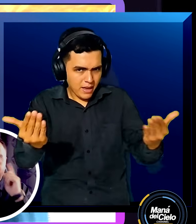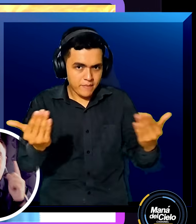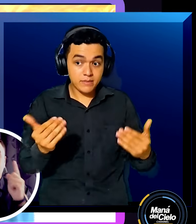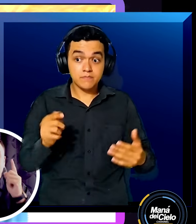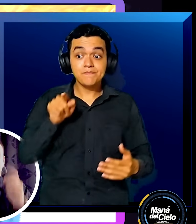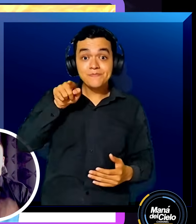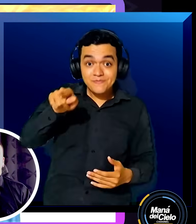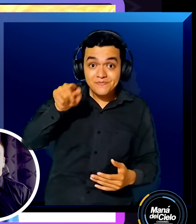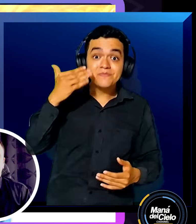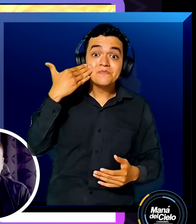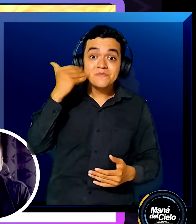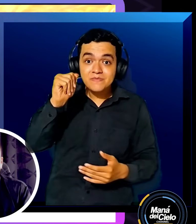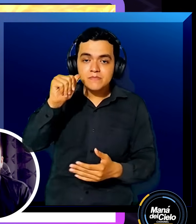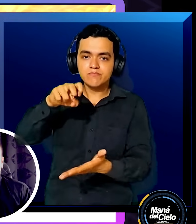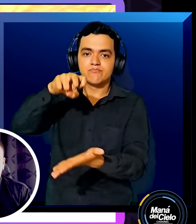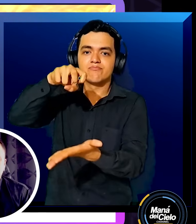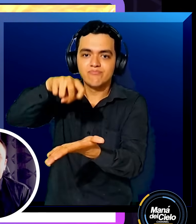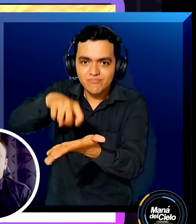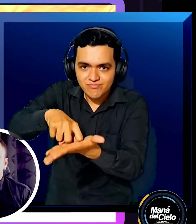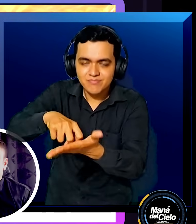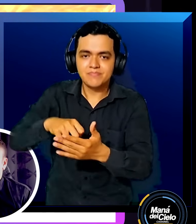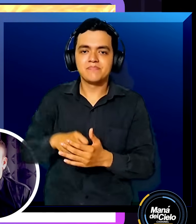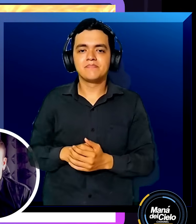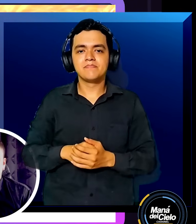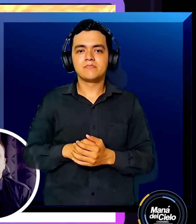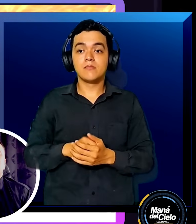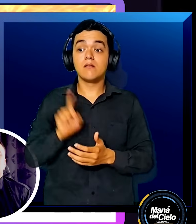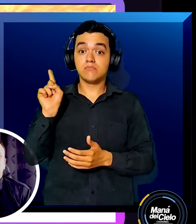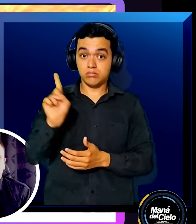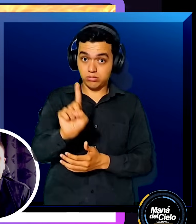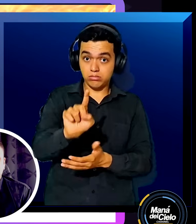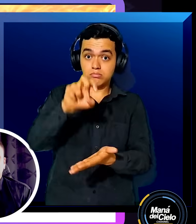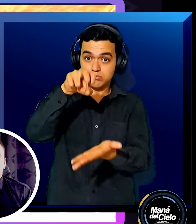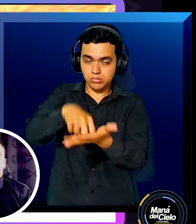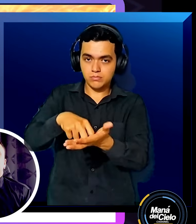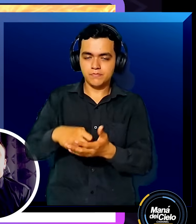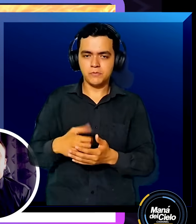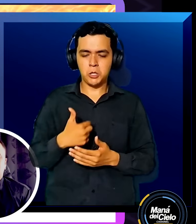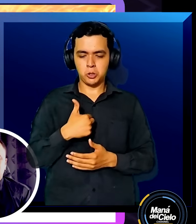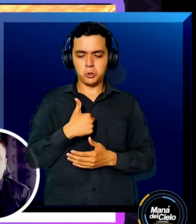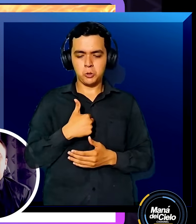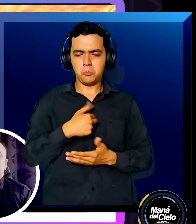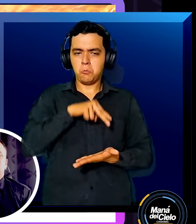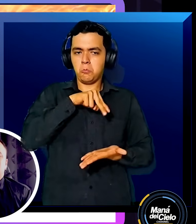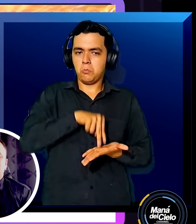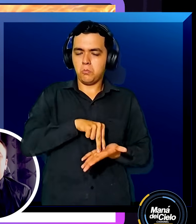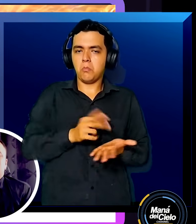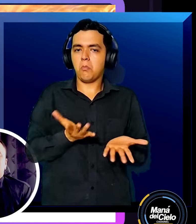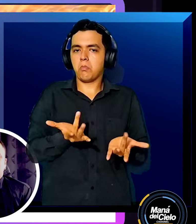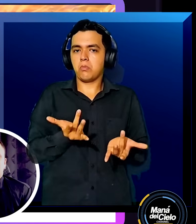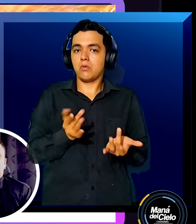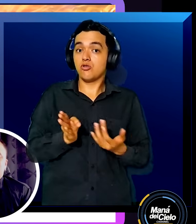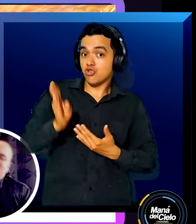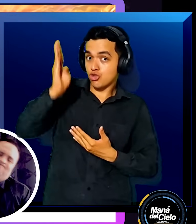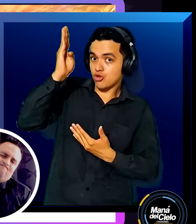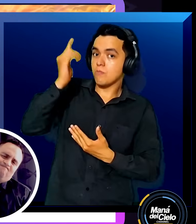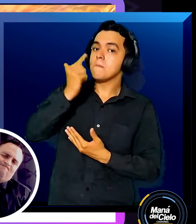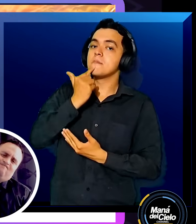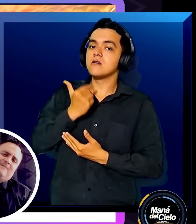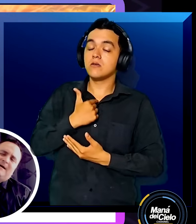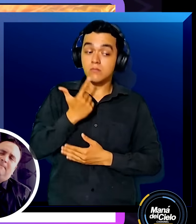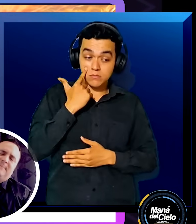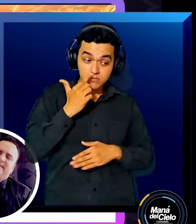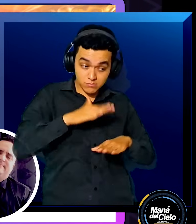decir tener dolores, quiere decir tener agonía, quiere decir identificarse por el que está clamando. Otra vez oramos: Señor, gloria a